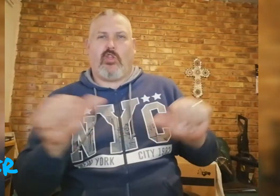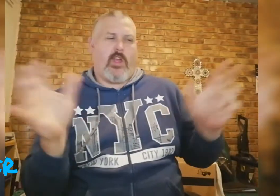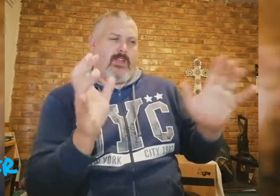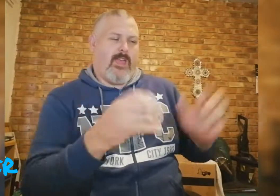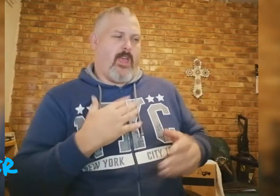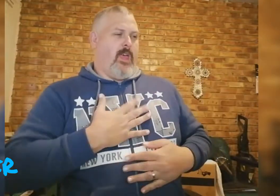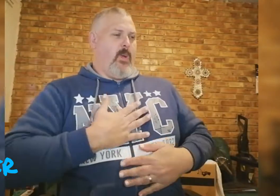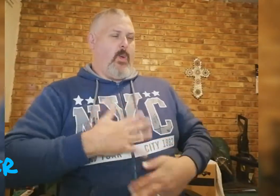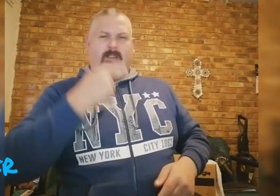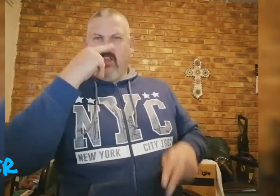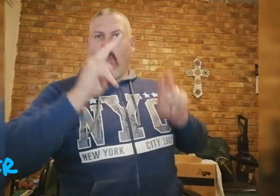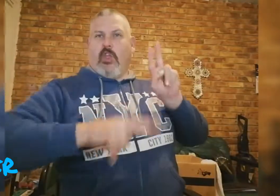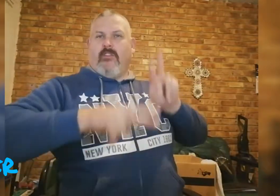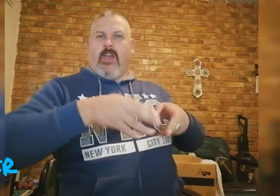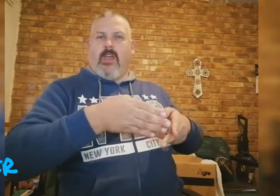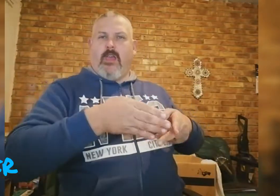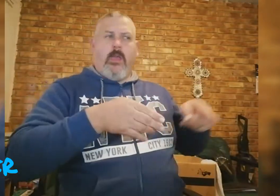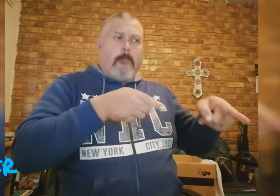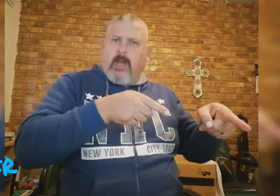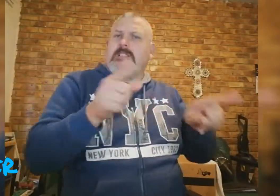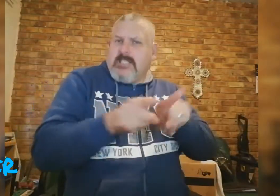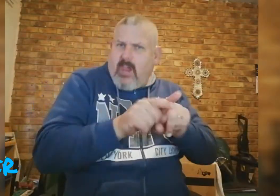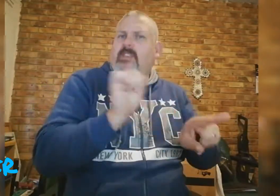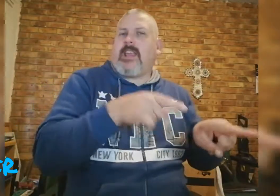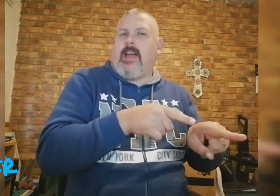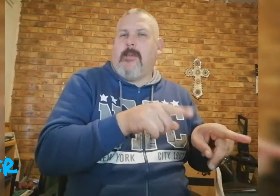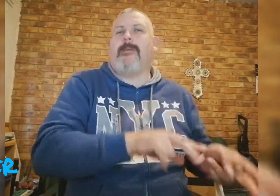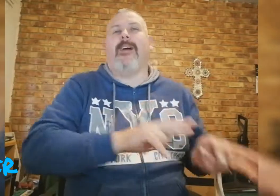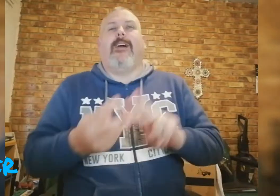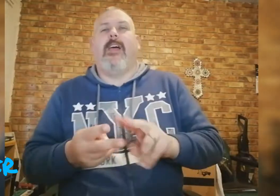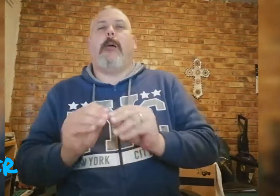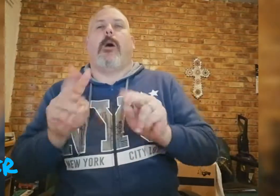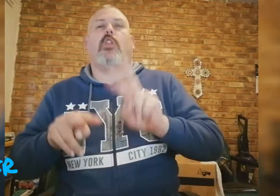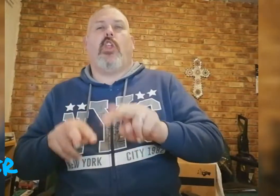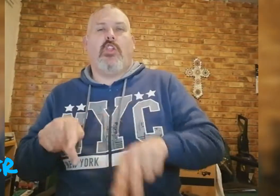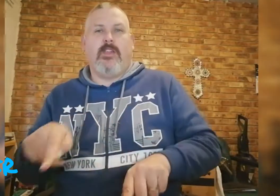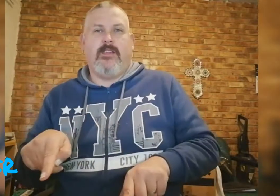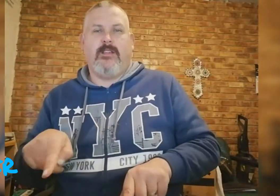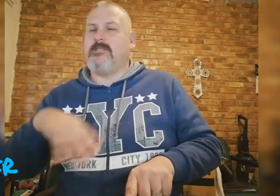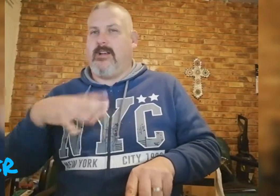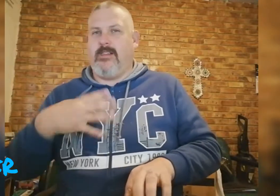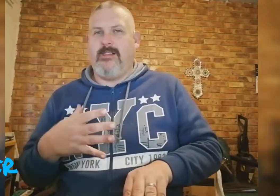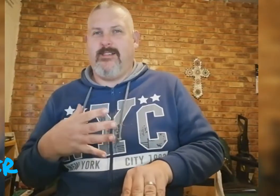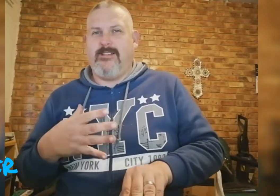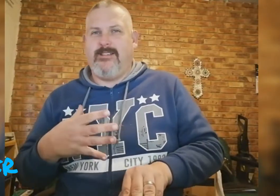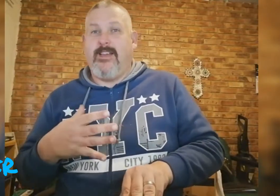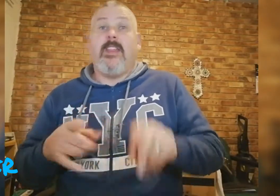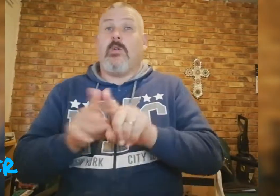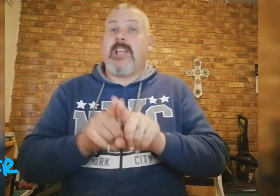spreid nie daar. Maar selfde kaar mag niet. Nou